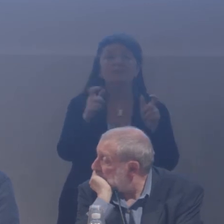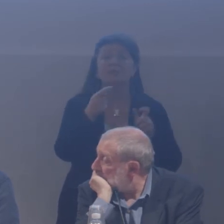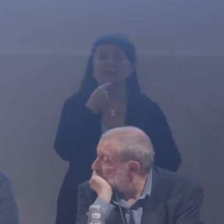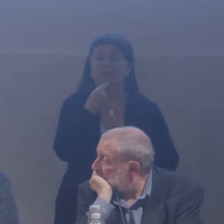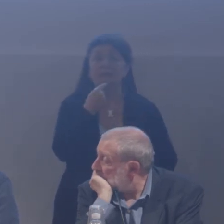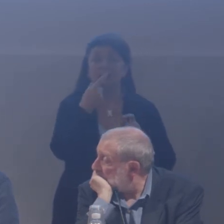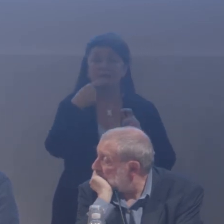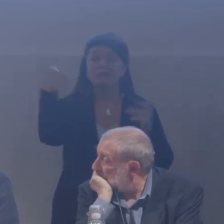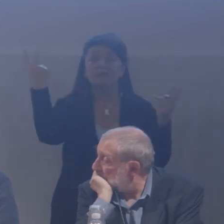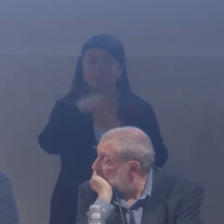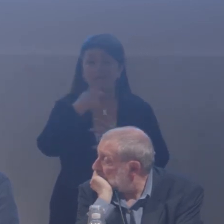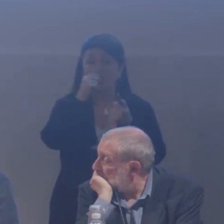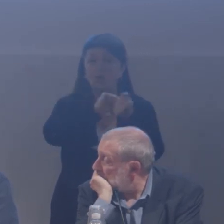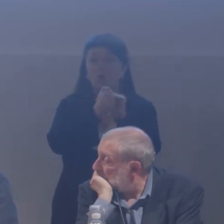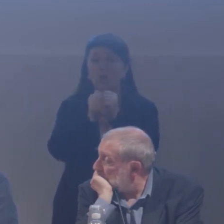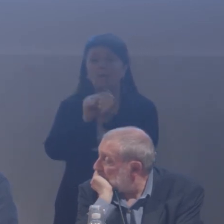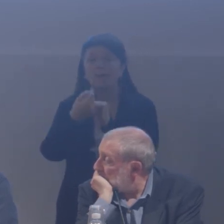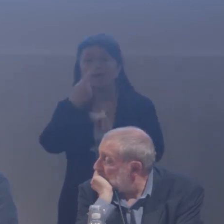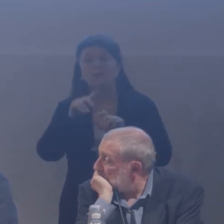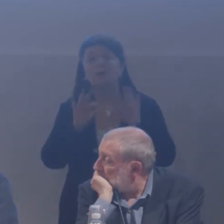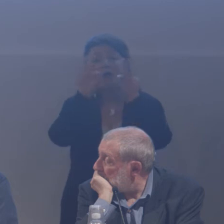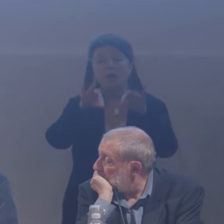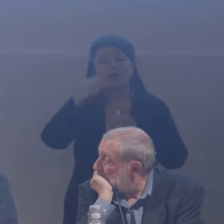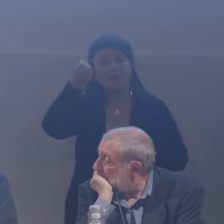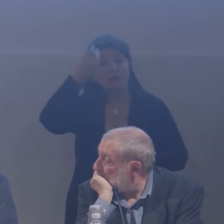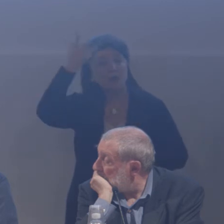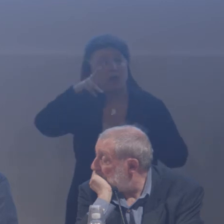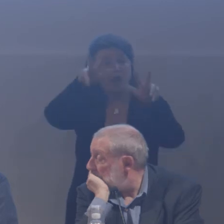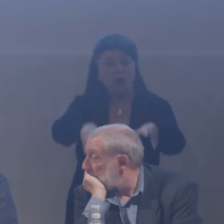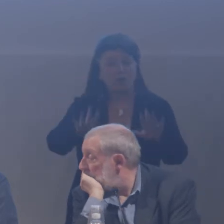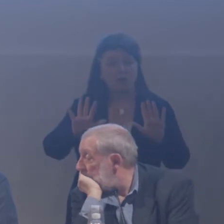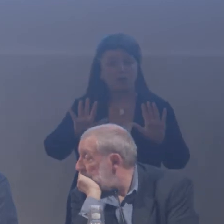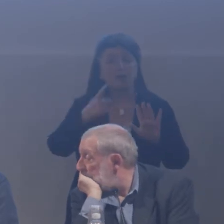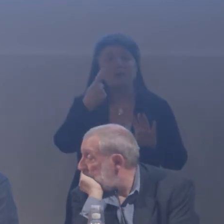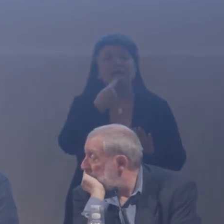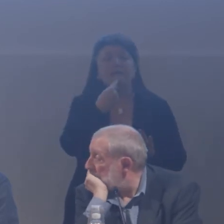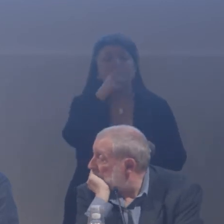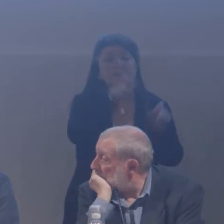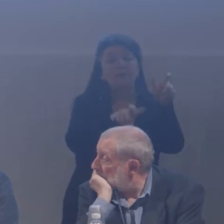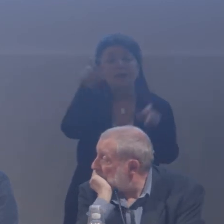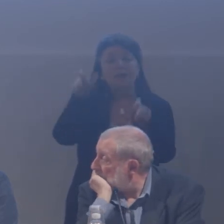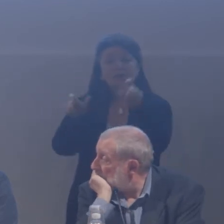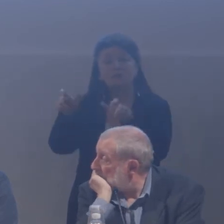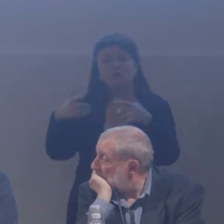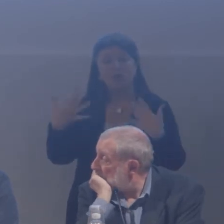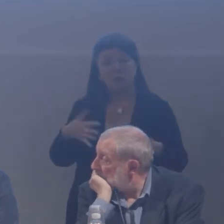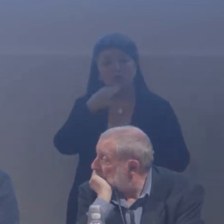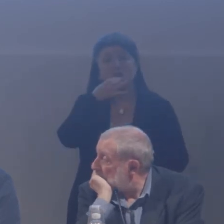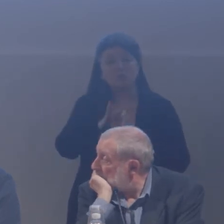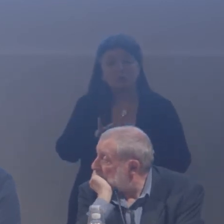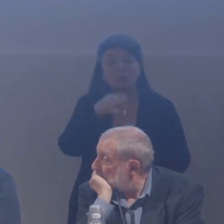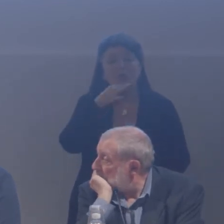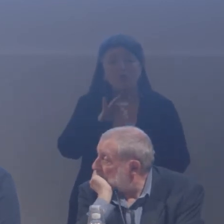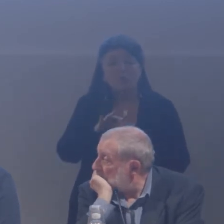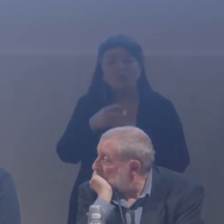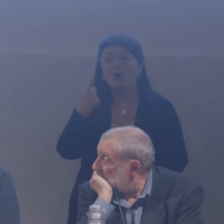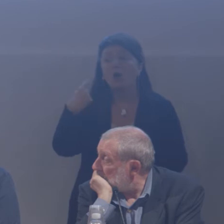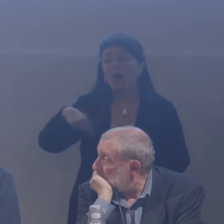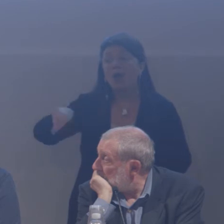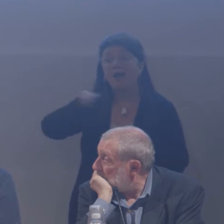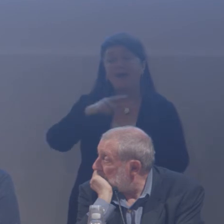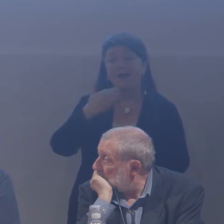combattuto per affermare questi ideali e persone che sono in grado oggi, io ritengo, con il loro